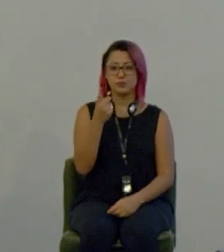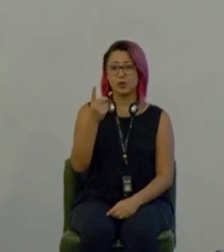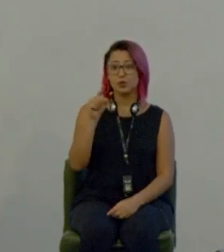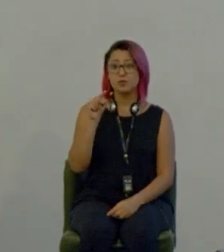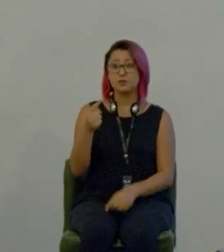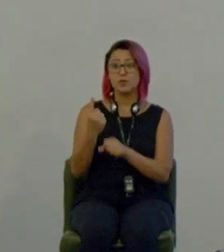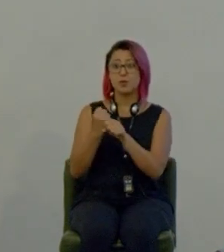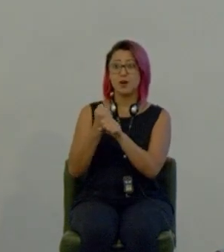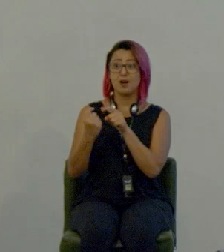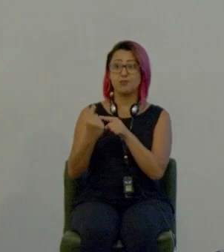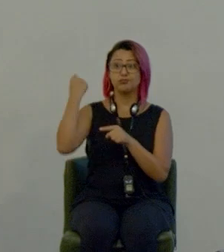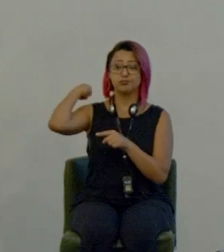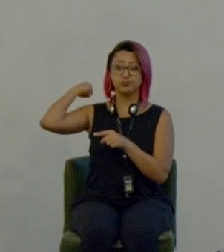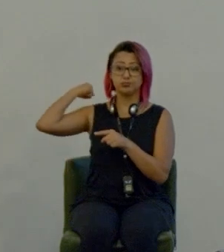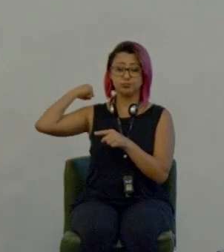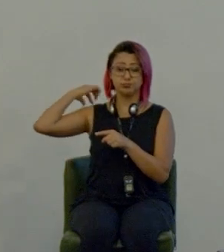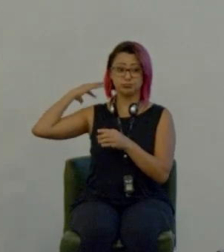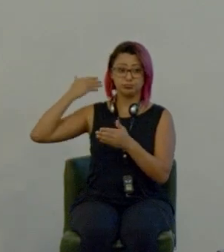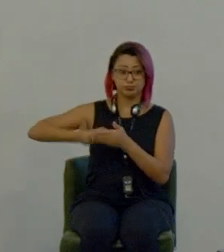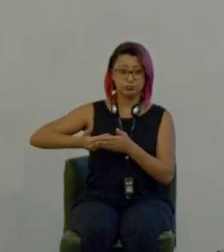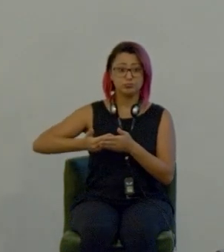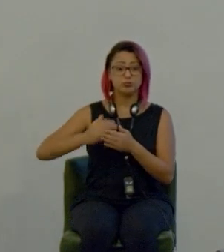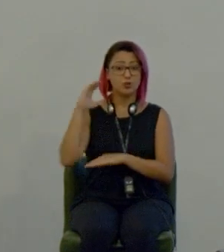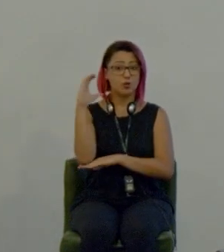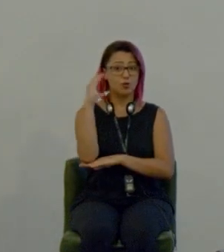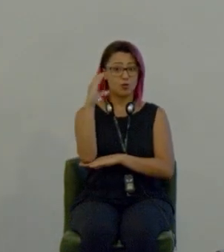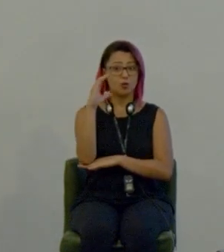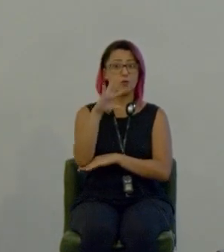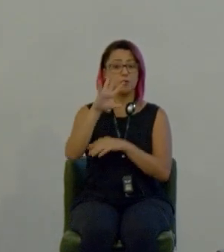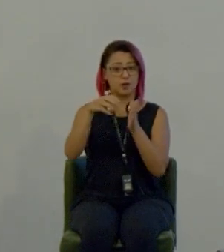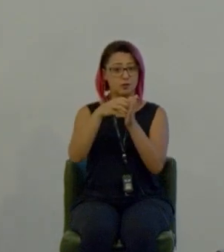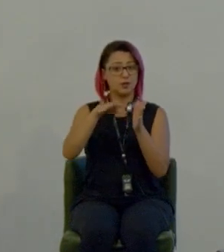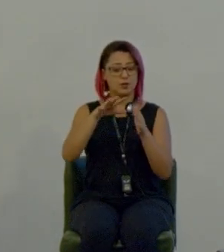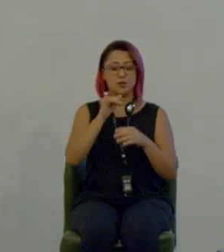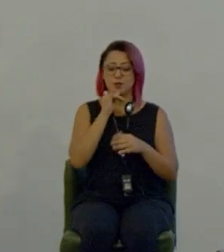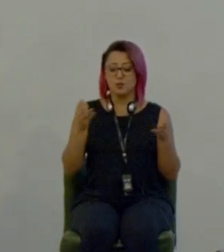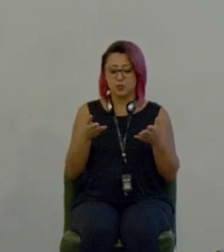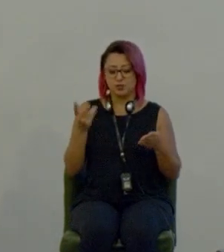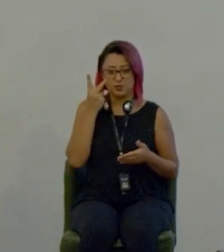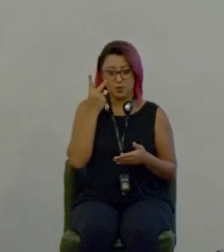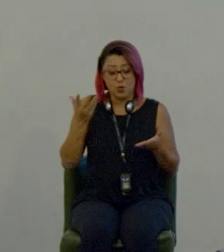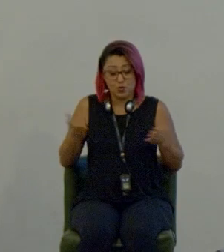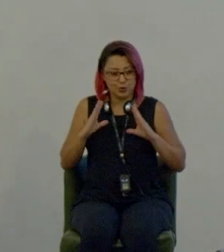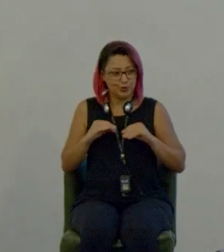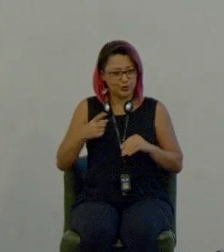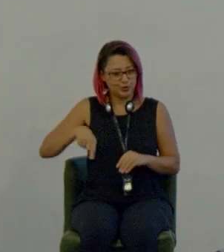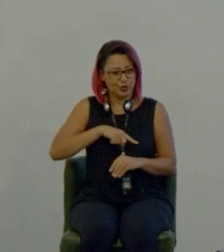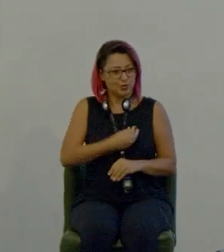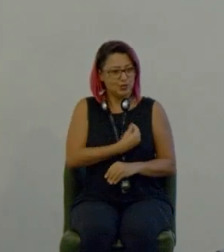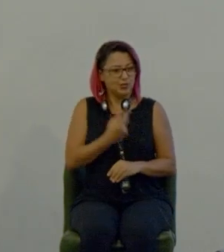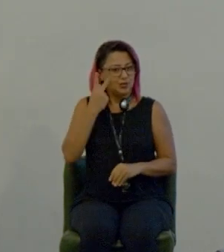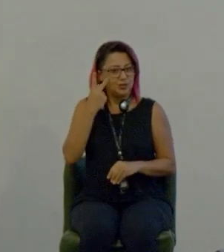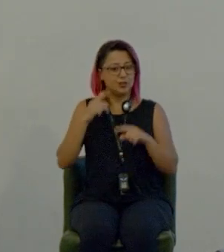mais antigas no continente americano. Isso é interessante também, de novo. Nós estamos aqui em São Paulo hoje à noite, por exemplo, né? Aqui no Brasil